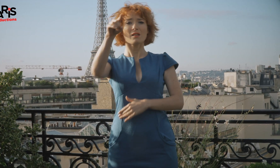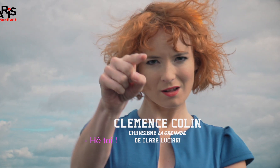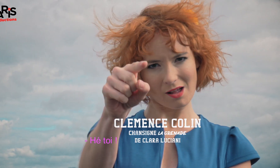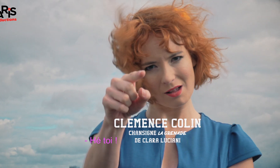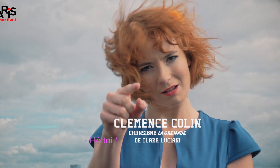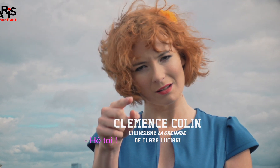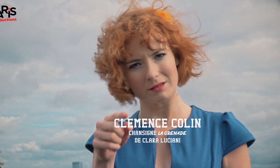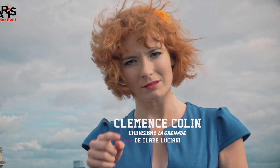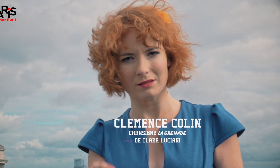toi,